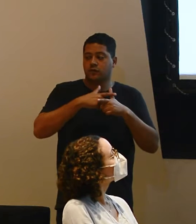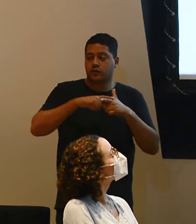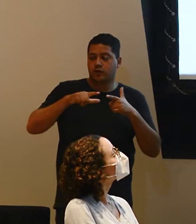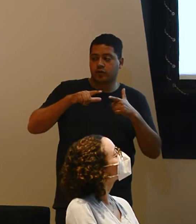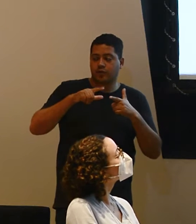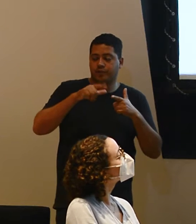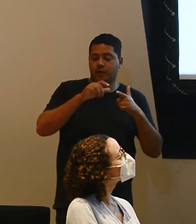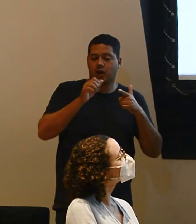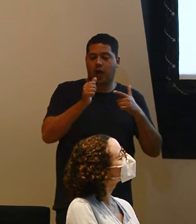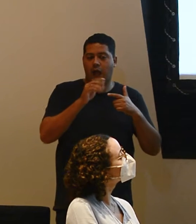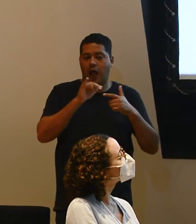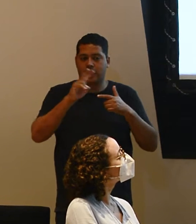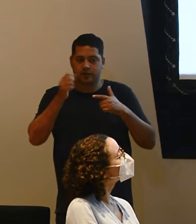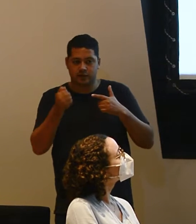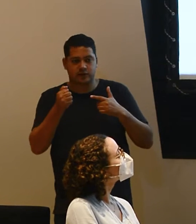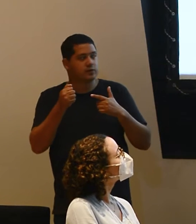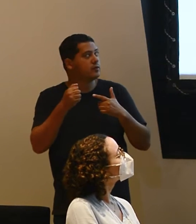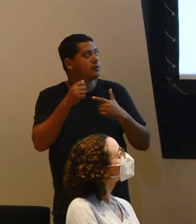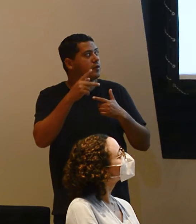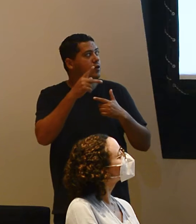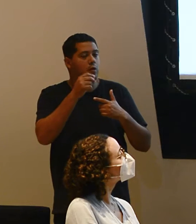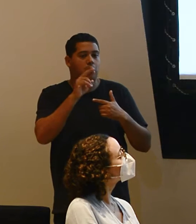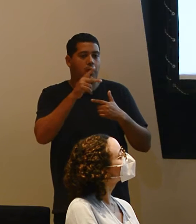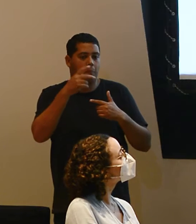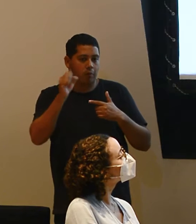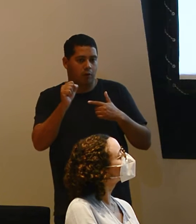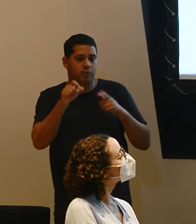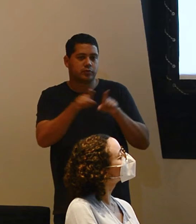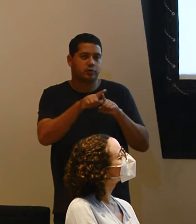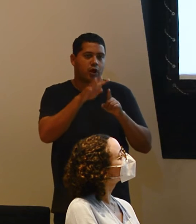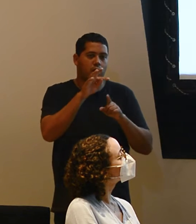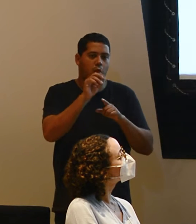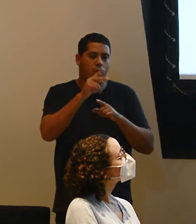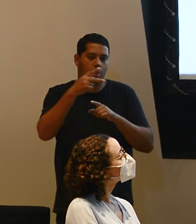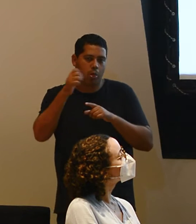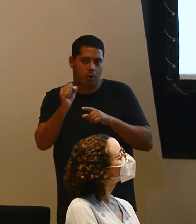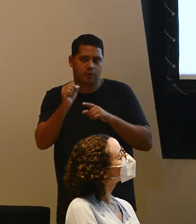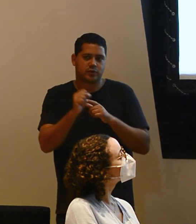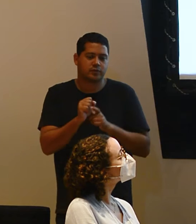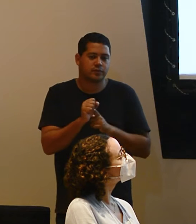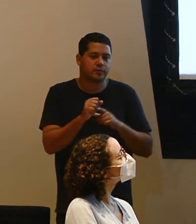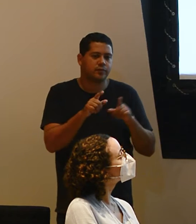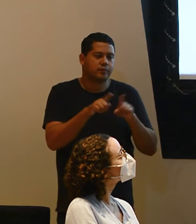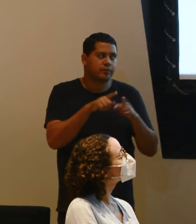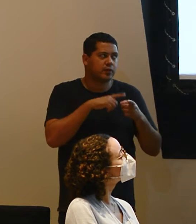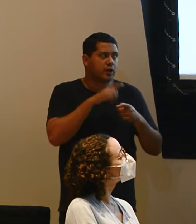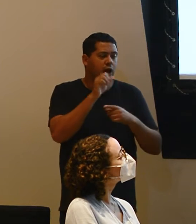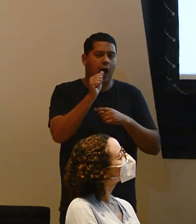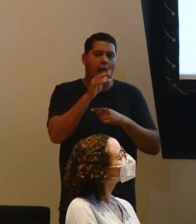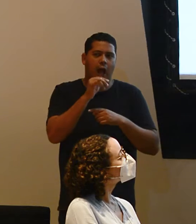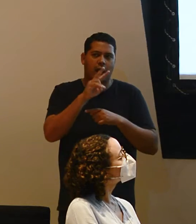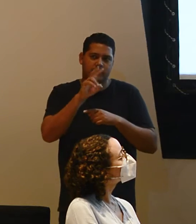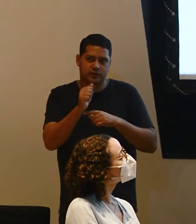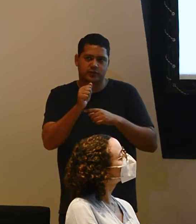não ativas, que são as PORPs e as TORPs, as ativas, que são